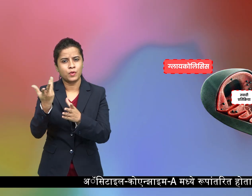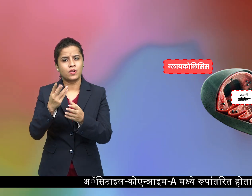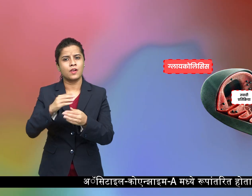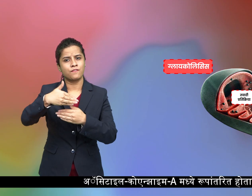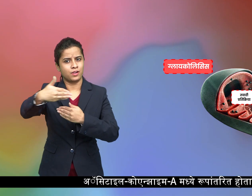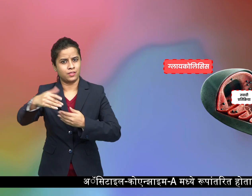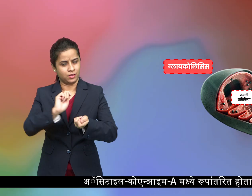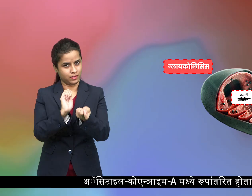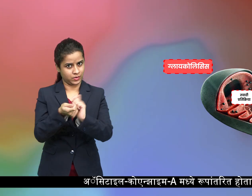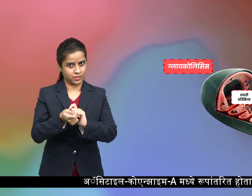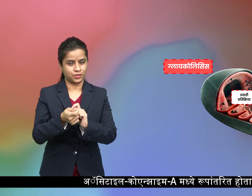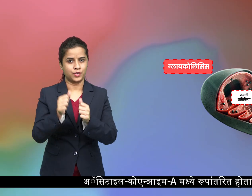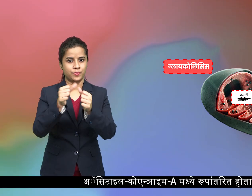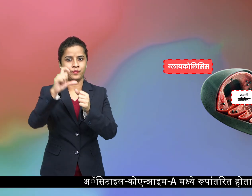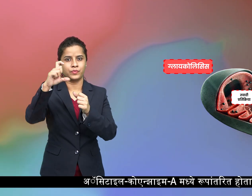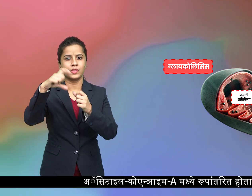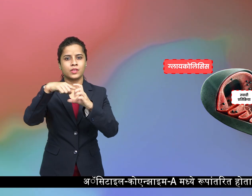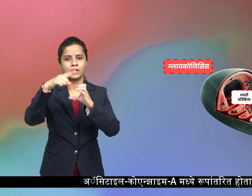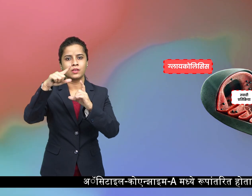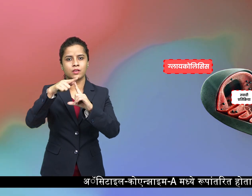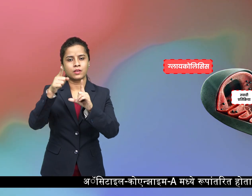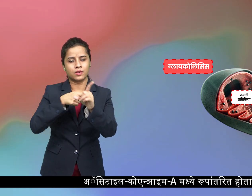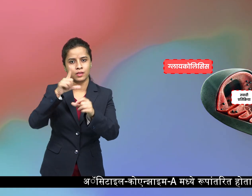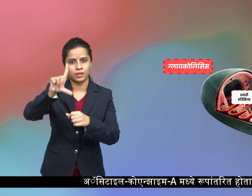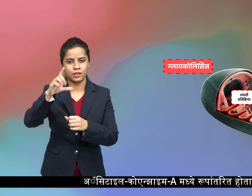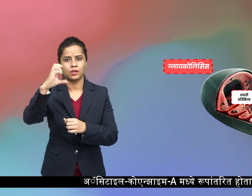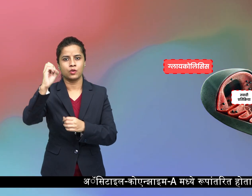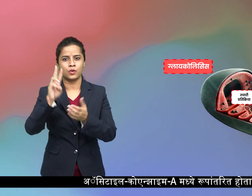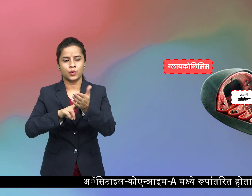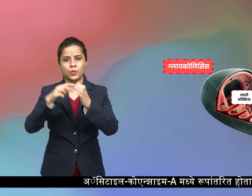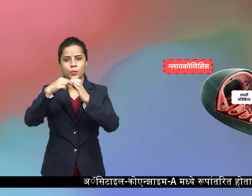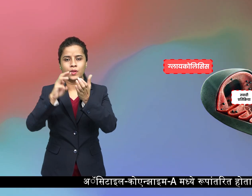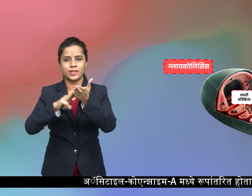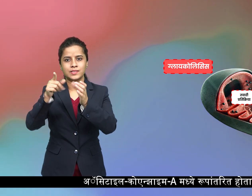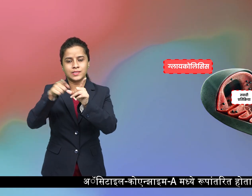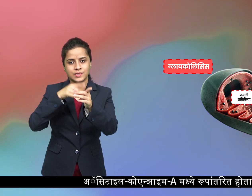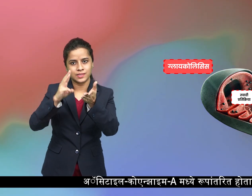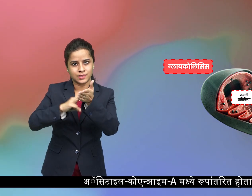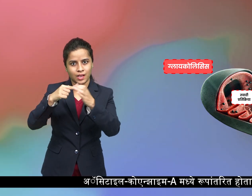ॲसिटाइल कोएन्झाइम ए मध्ये रूपांतरित होतात.